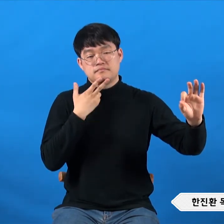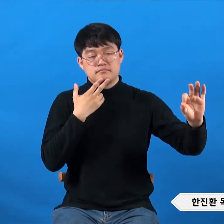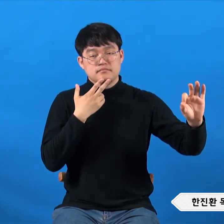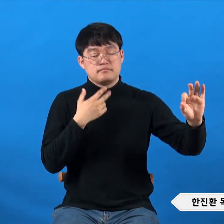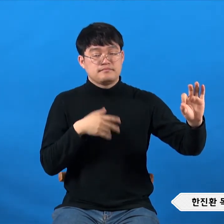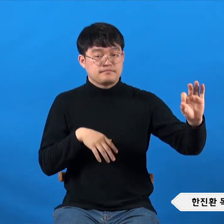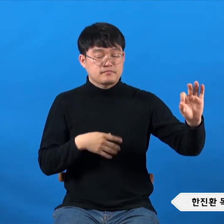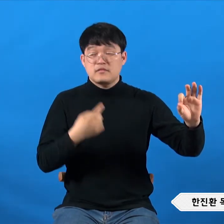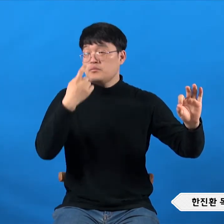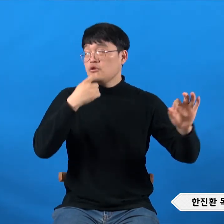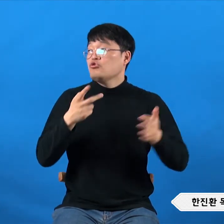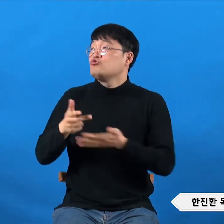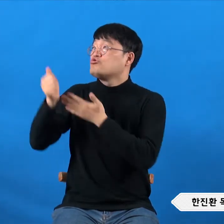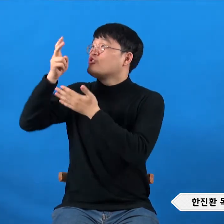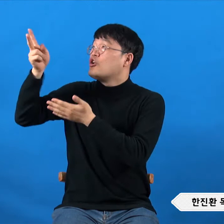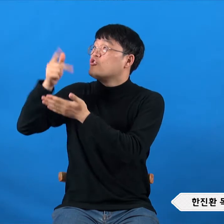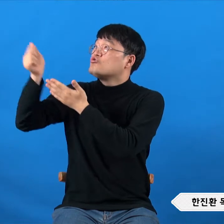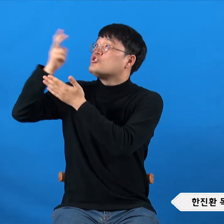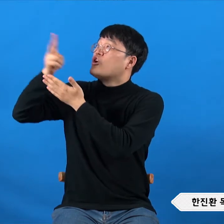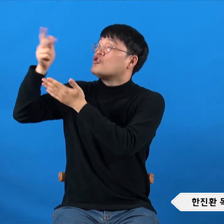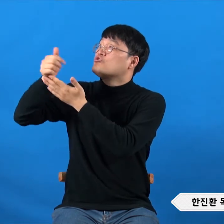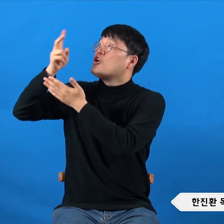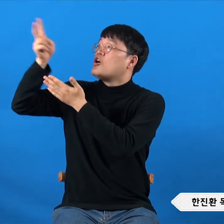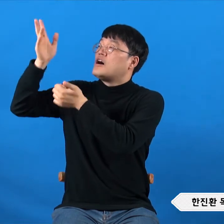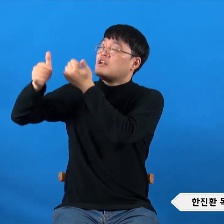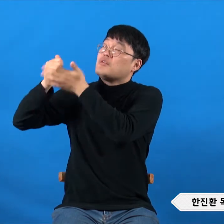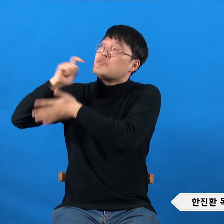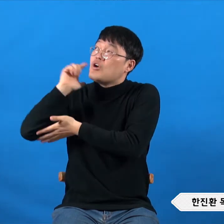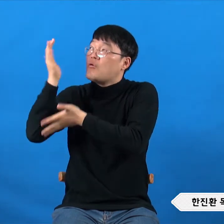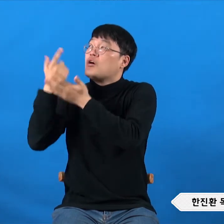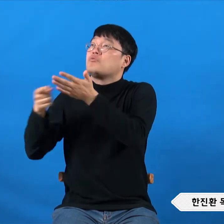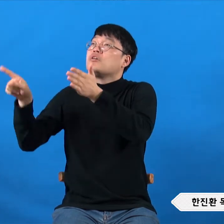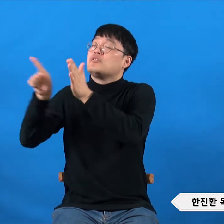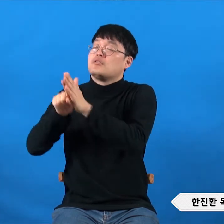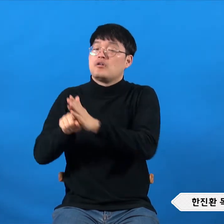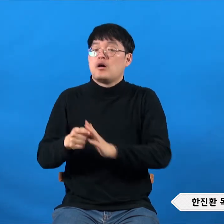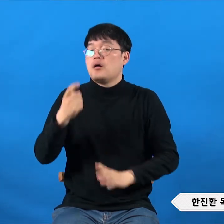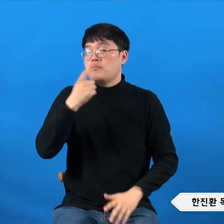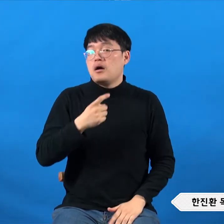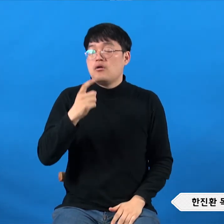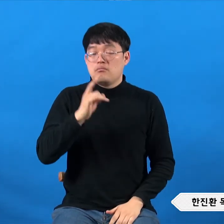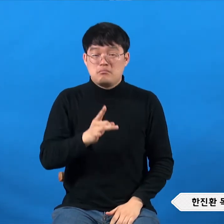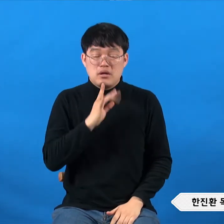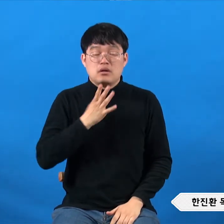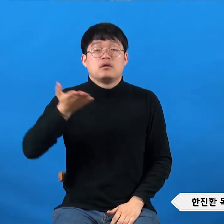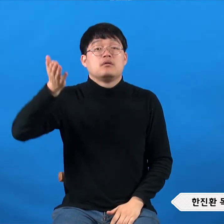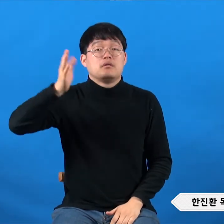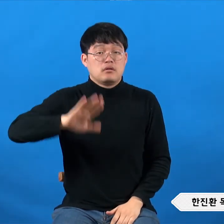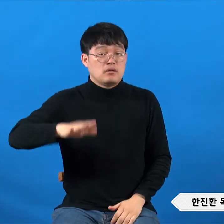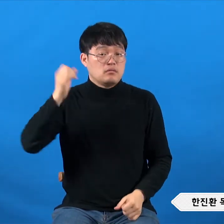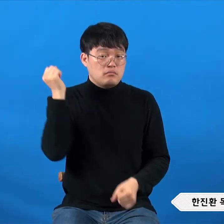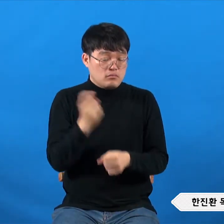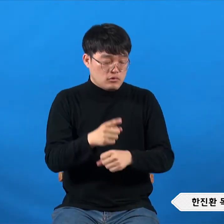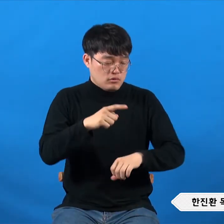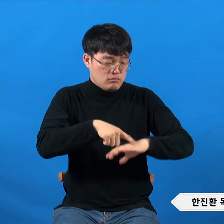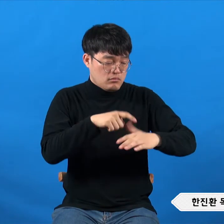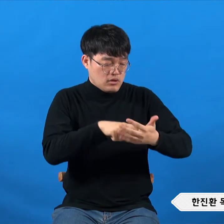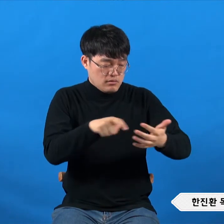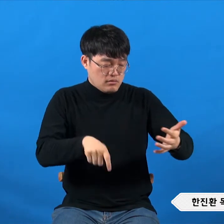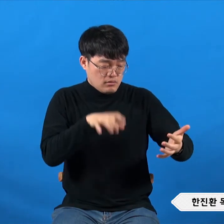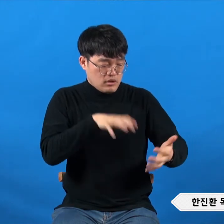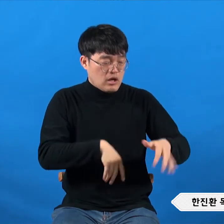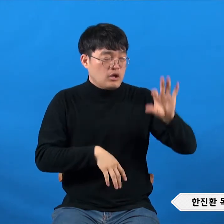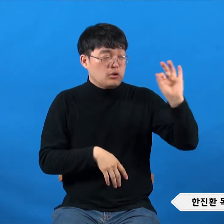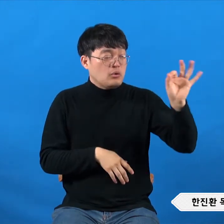소용없습니다. 입술로는 주여 주여 하고 입술로는 하나님의 영광을 위해서 어쩌고 해도 그러나 벌써